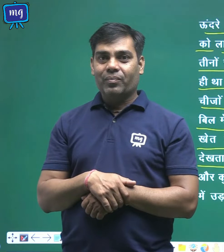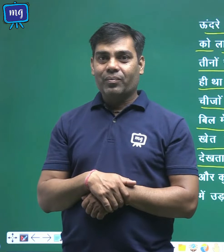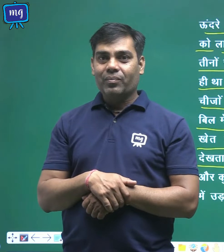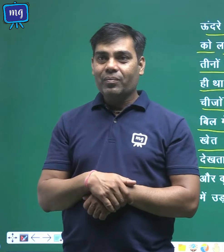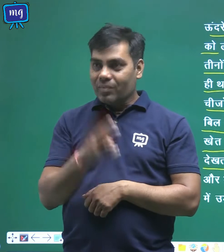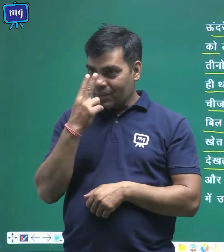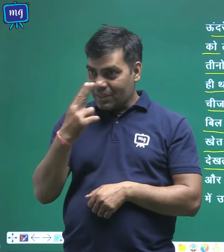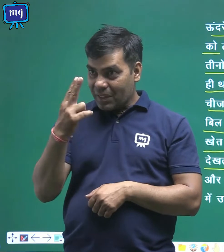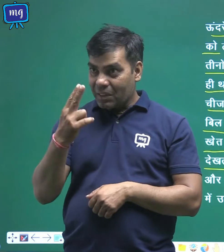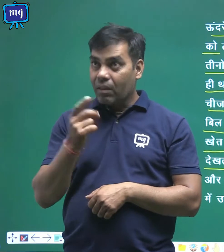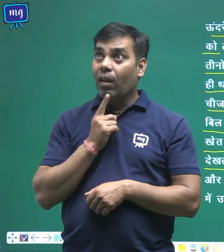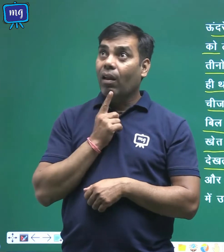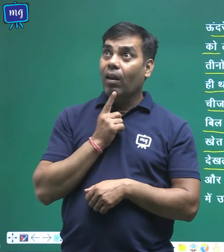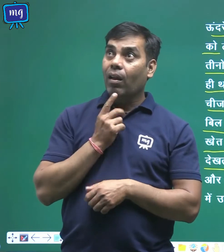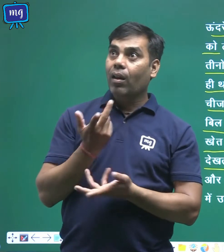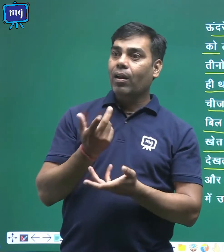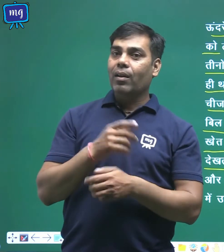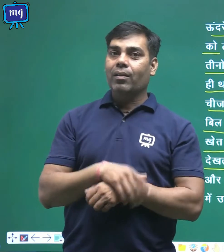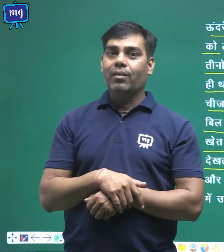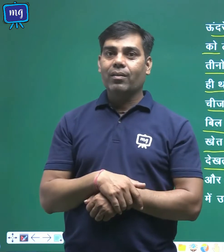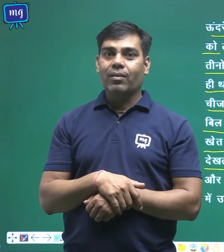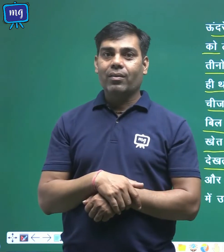देखता ही रह गया